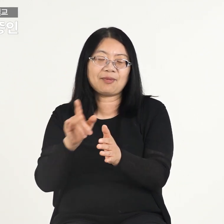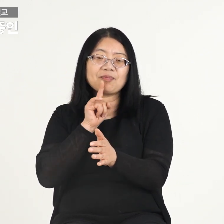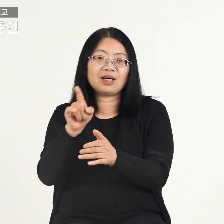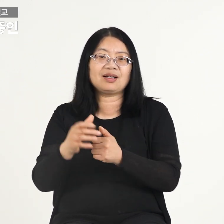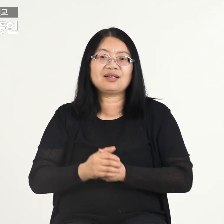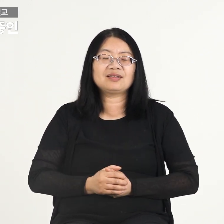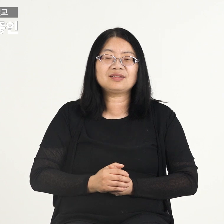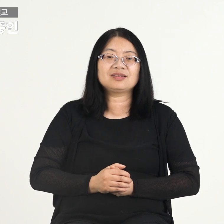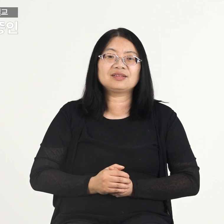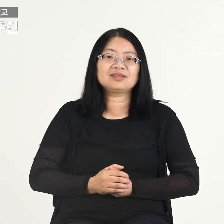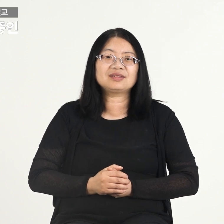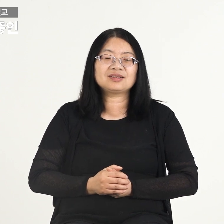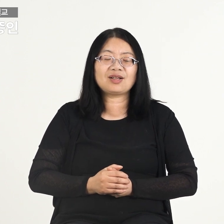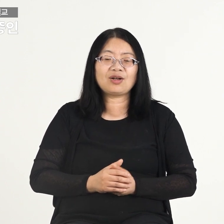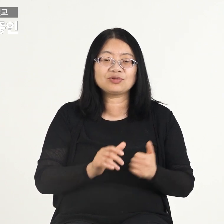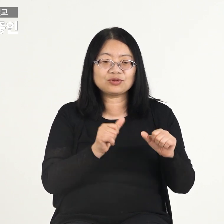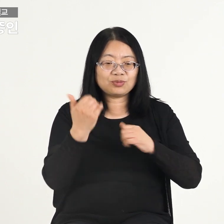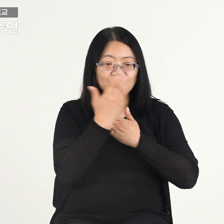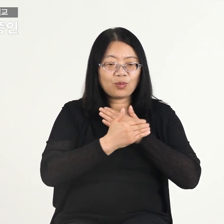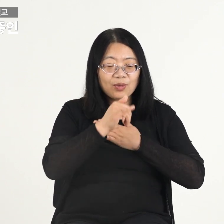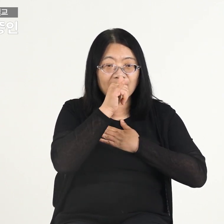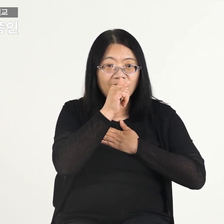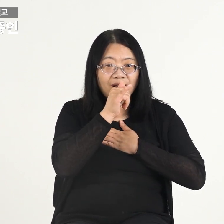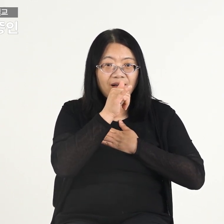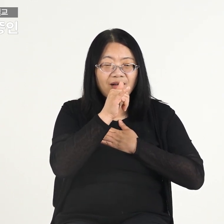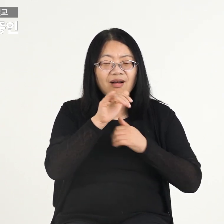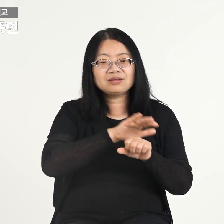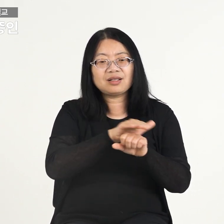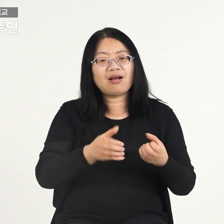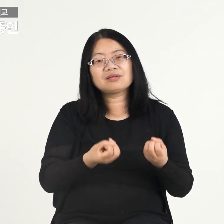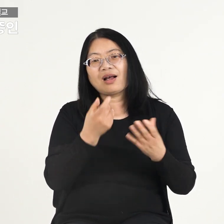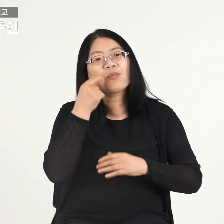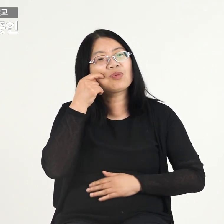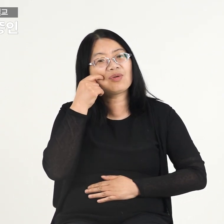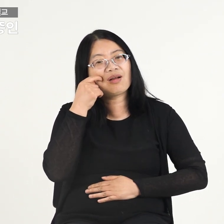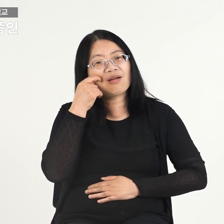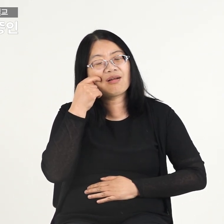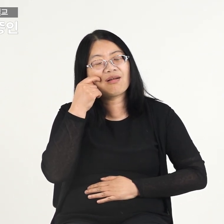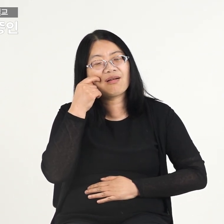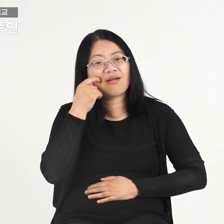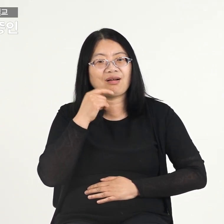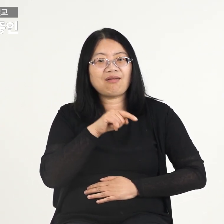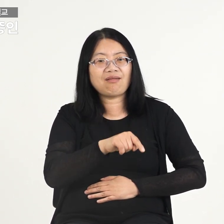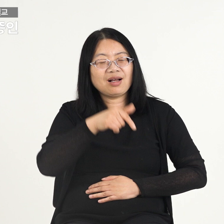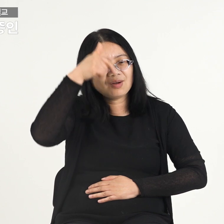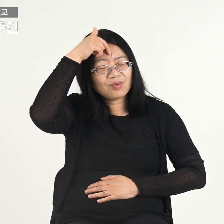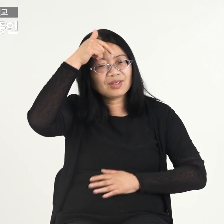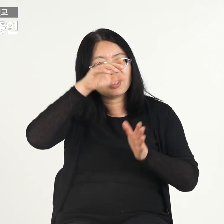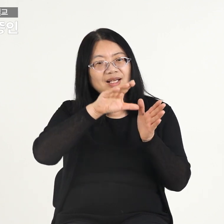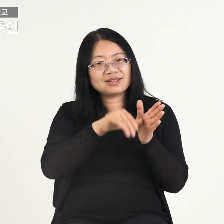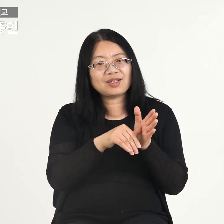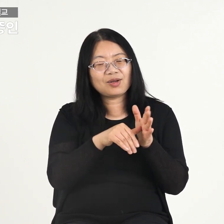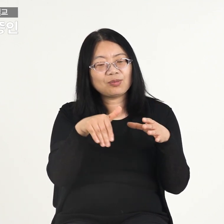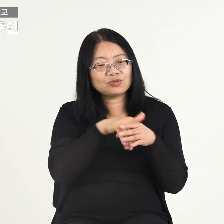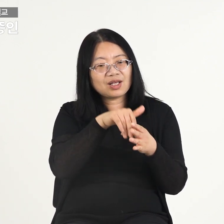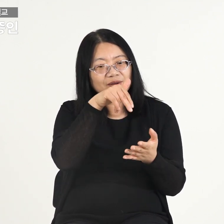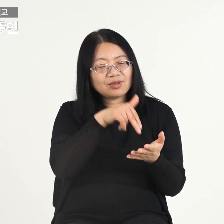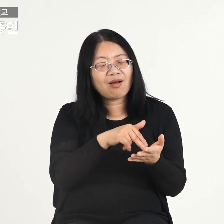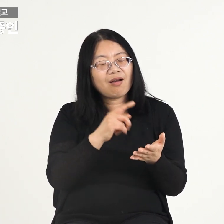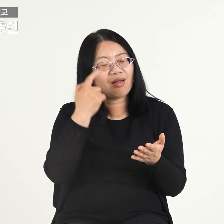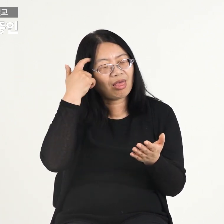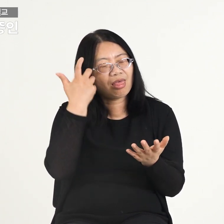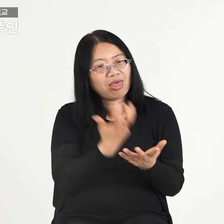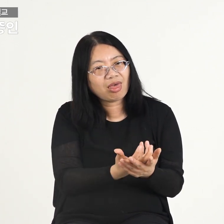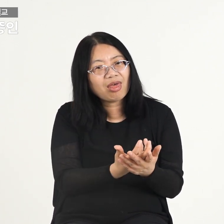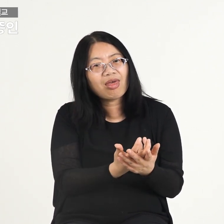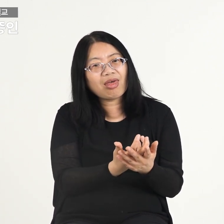여러분, 시체가 죽었는데 장사를 못 지내요. 이거는 고대 시대의 문화 개념으로는